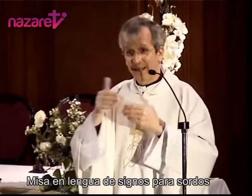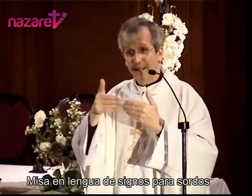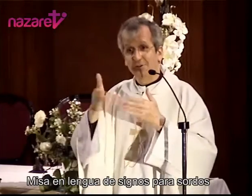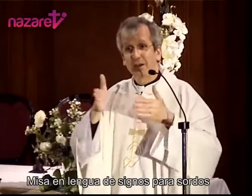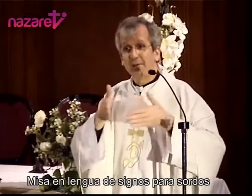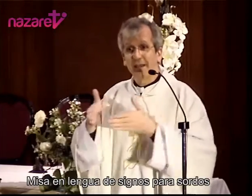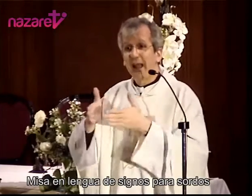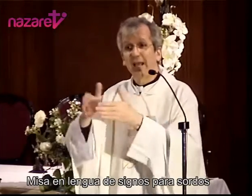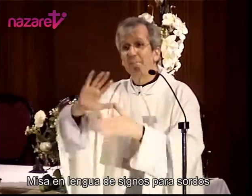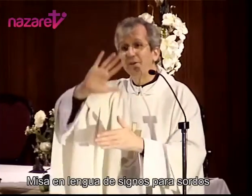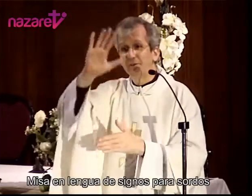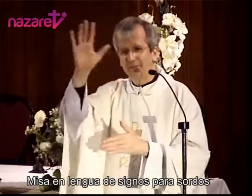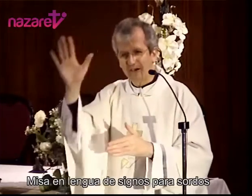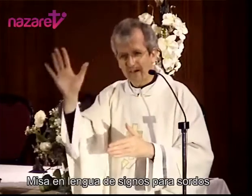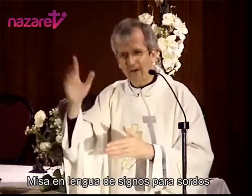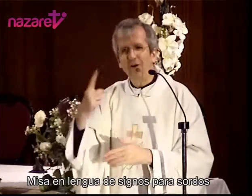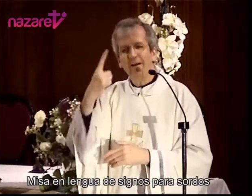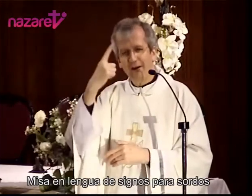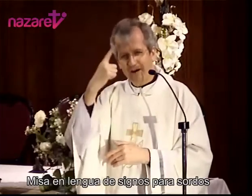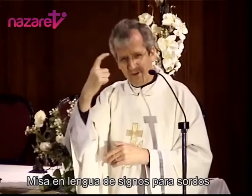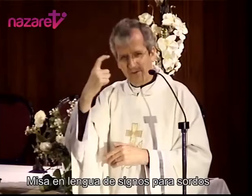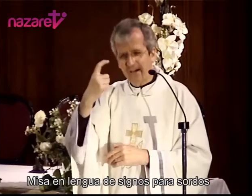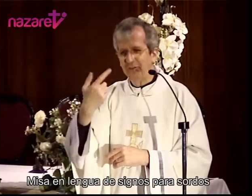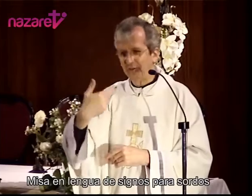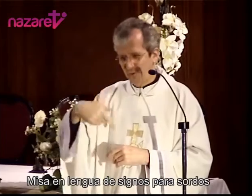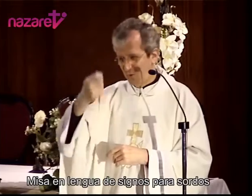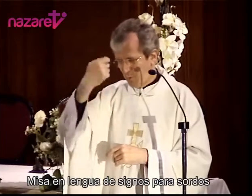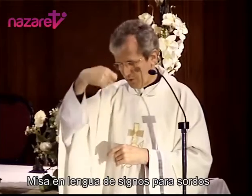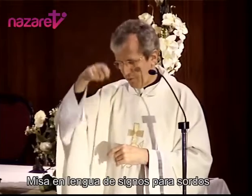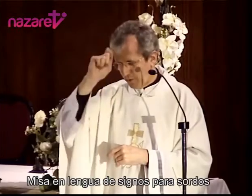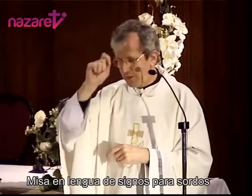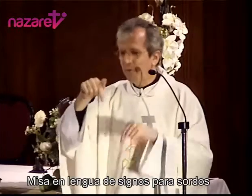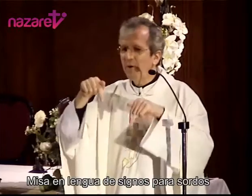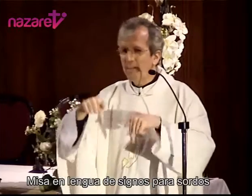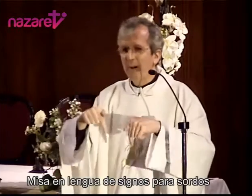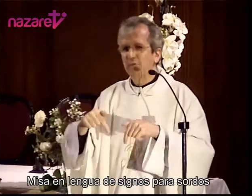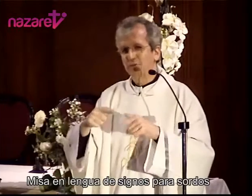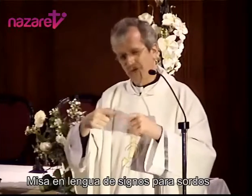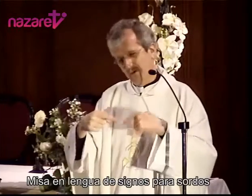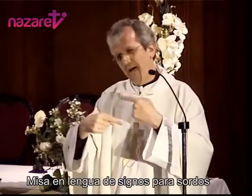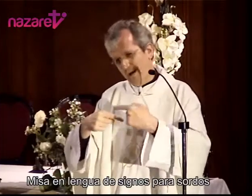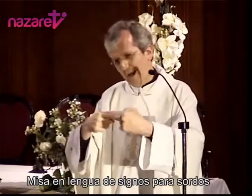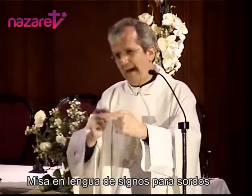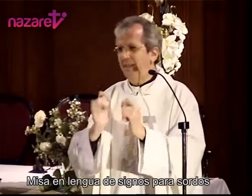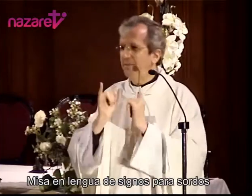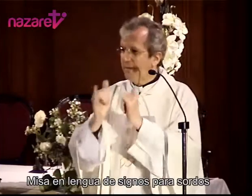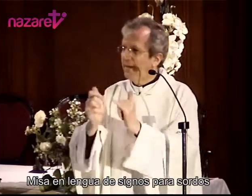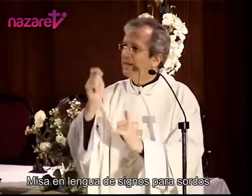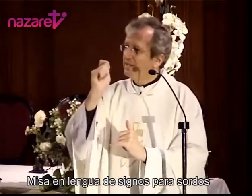nos abre el camino del cielo. Recordando nuestro bautismo, vamos a recibir la